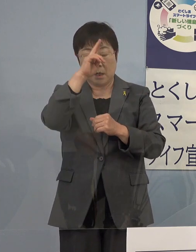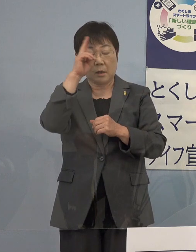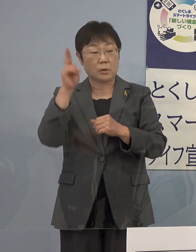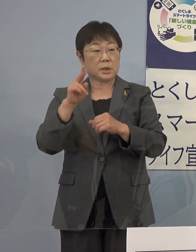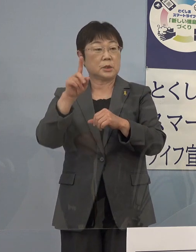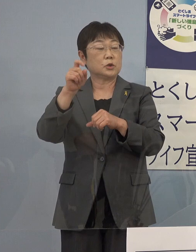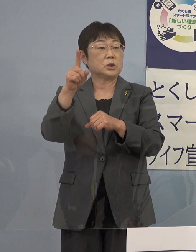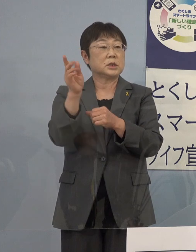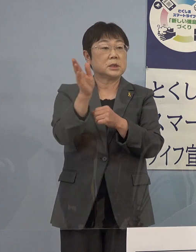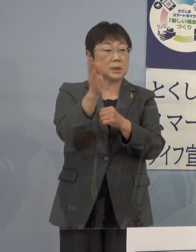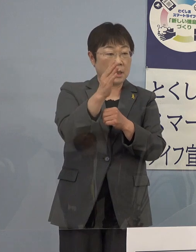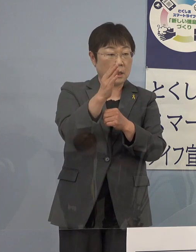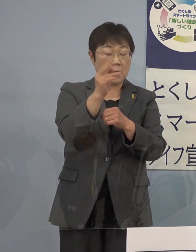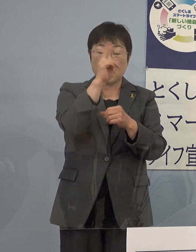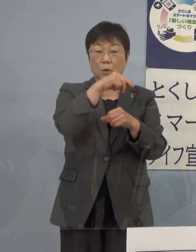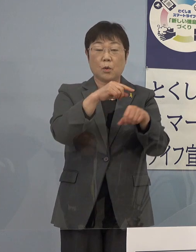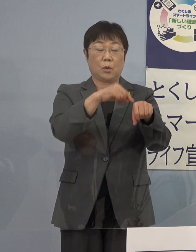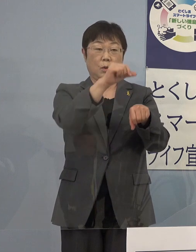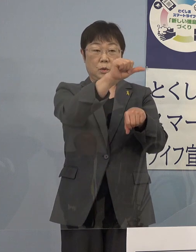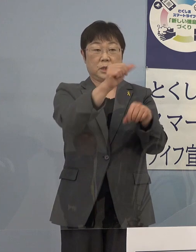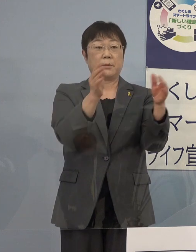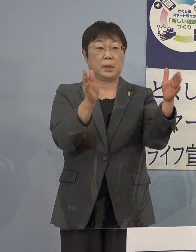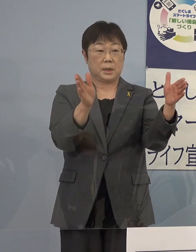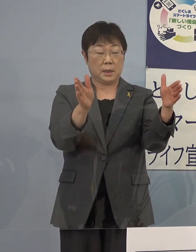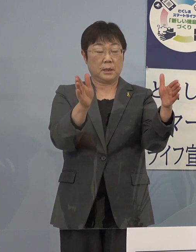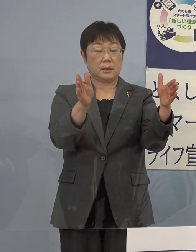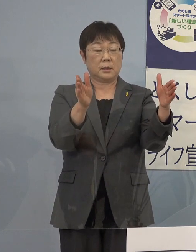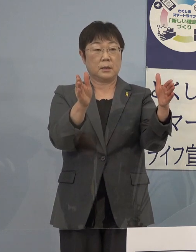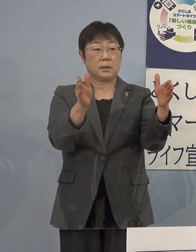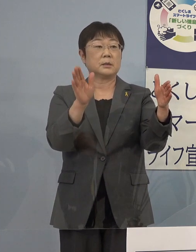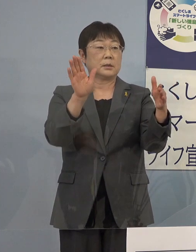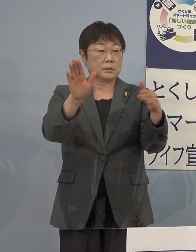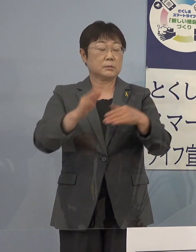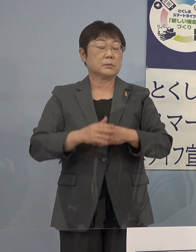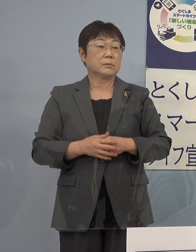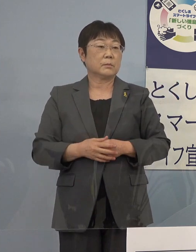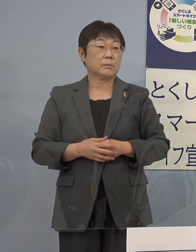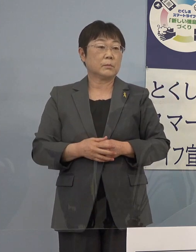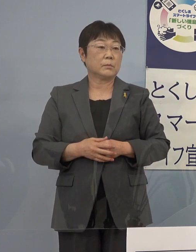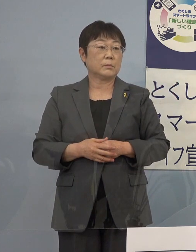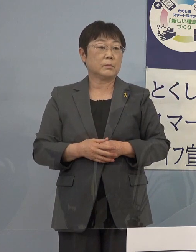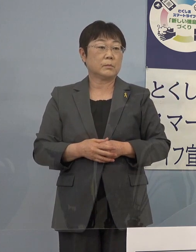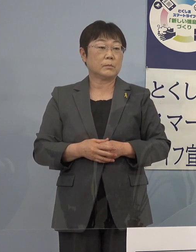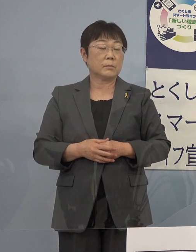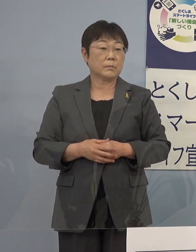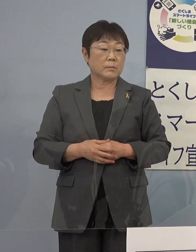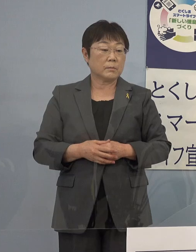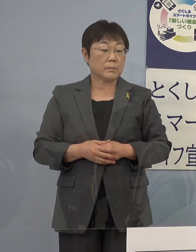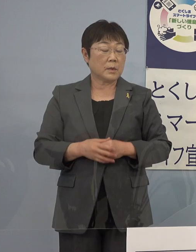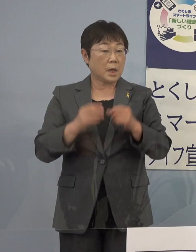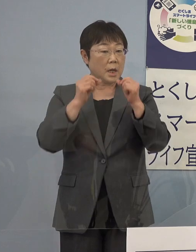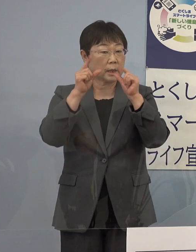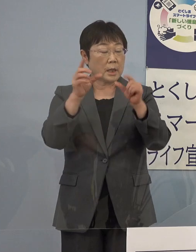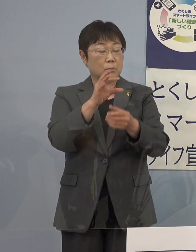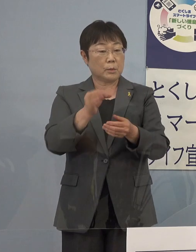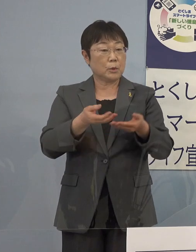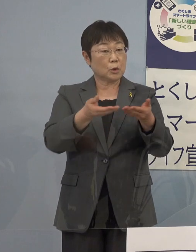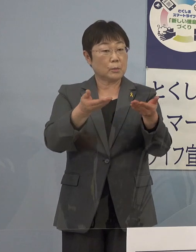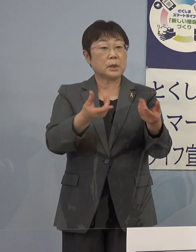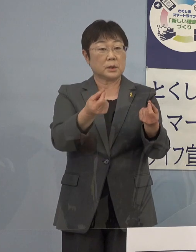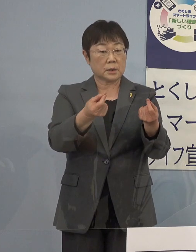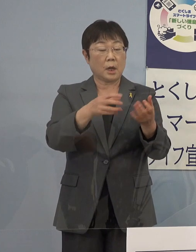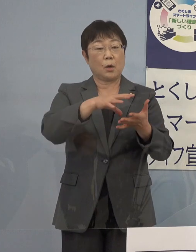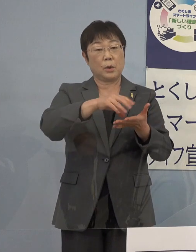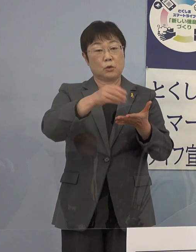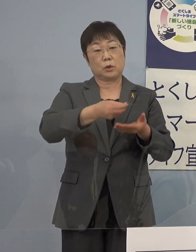11時から午後5時までということになります。 なんか啓発物品を配 って、はい、ウェット